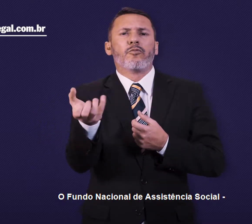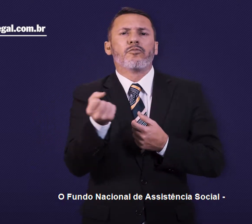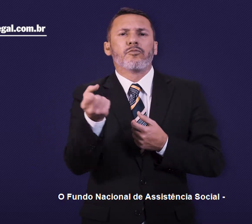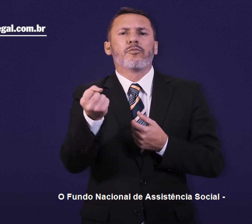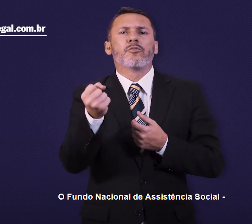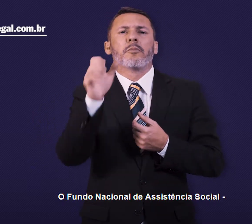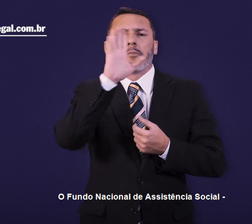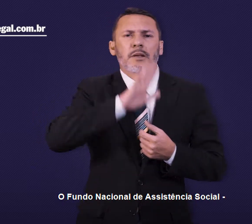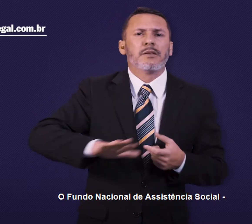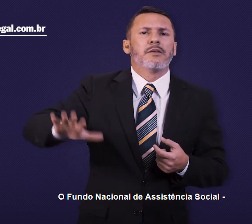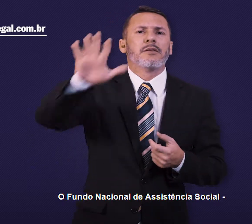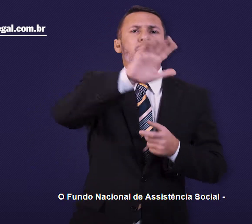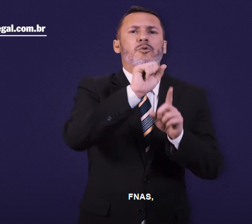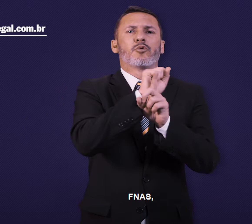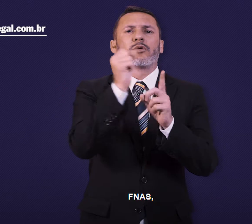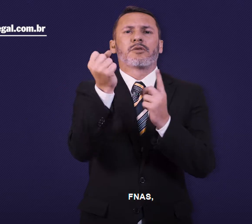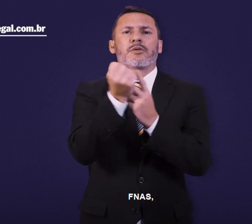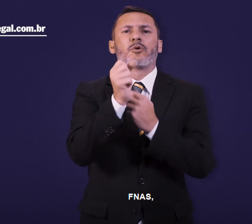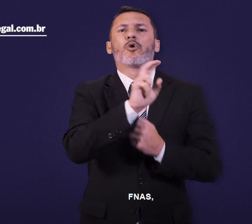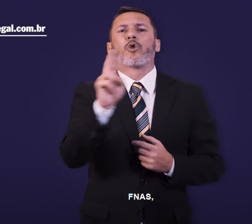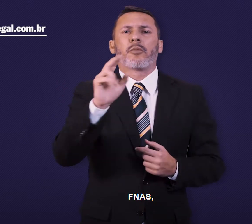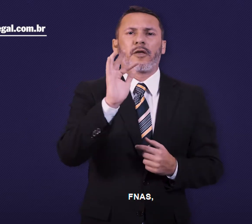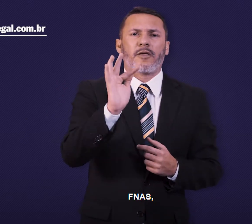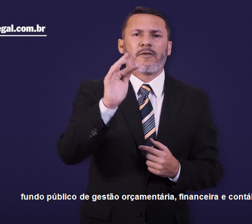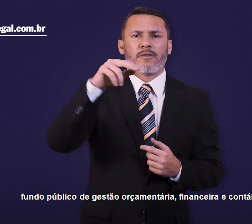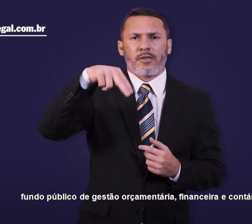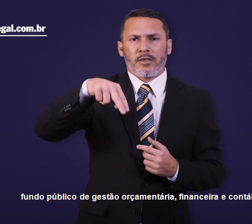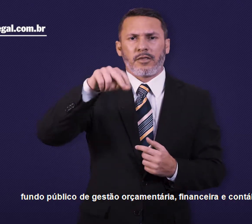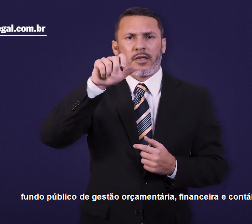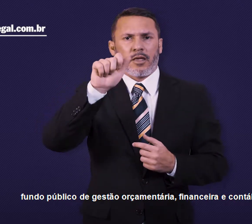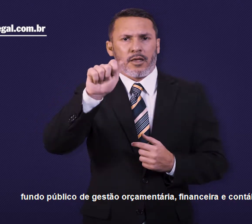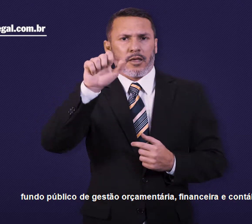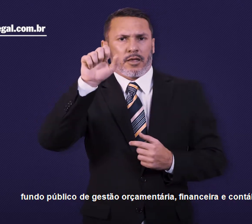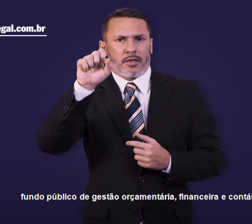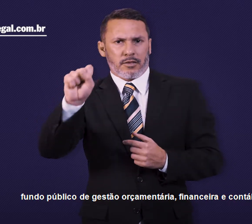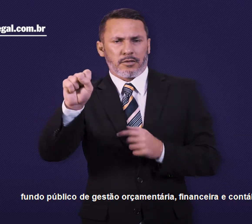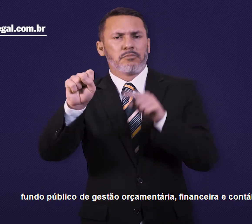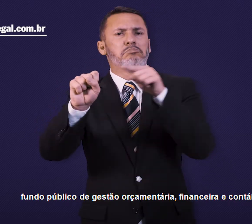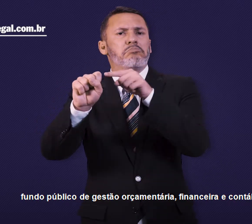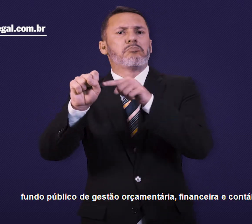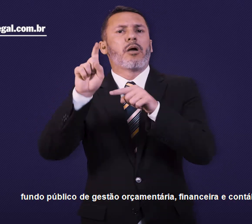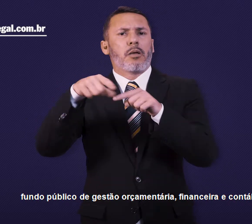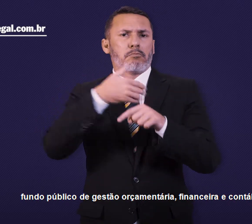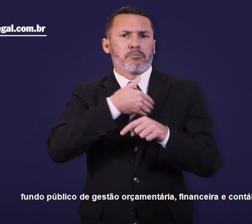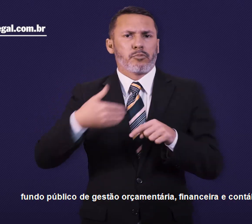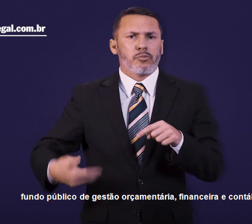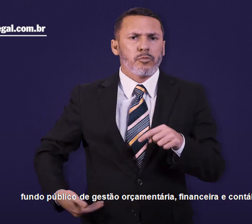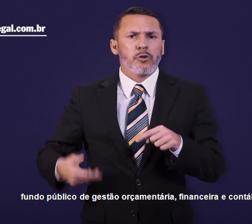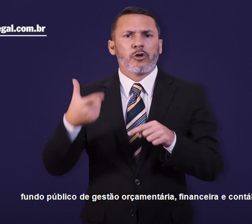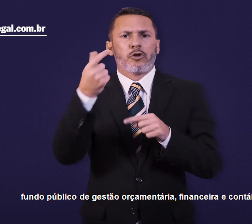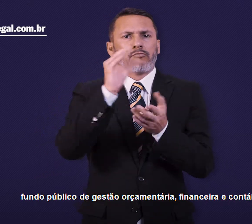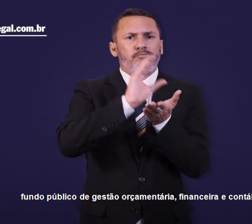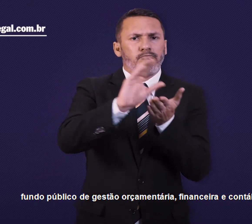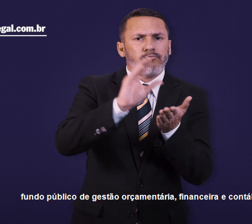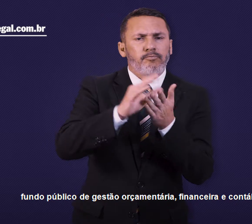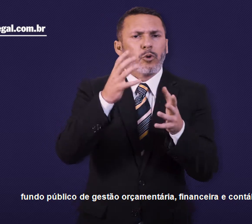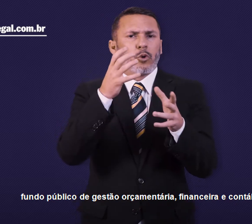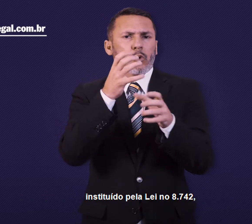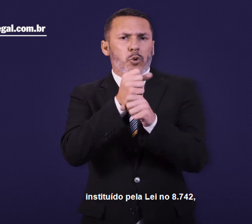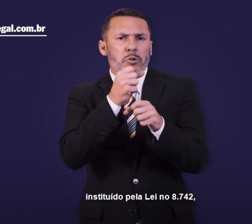de Assistência Social, FNAS, Fundo Público de Gestão Orçamentária, Financeira e Contábil,